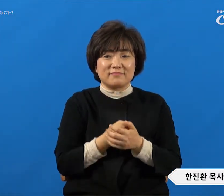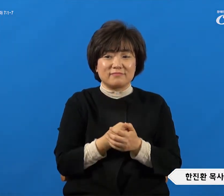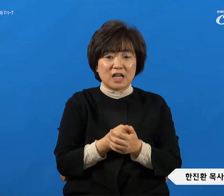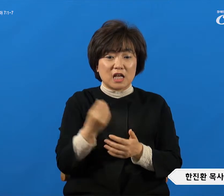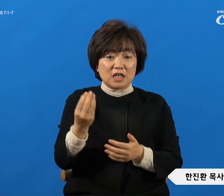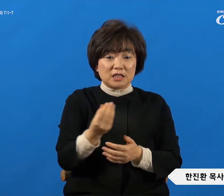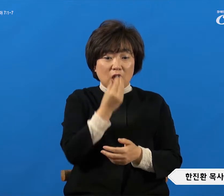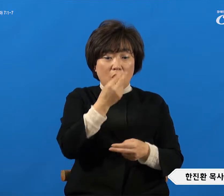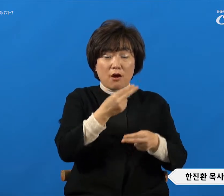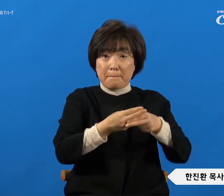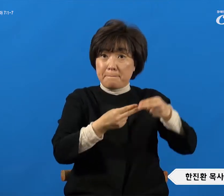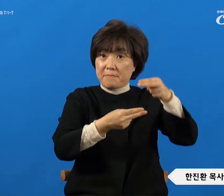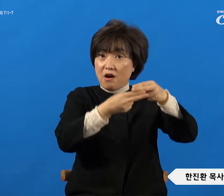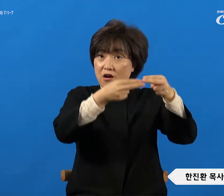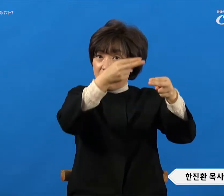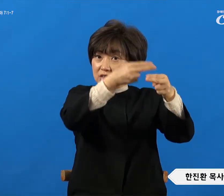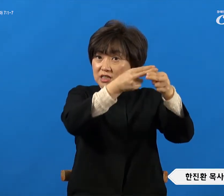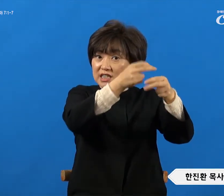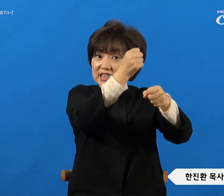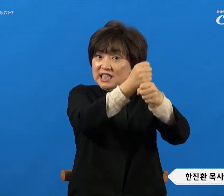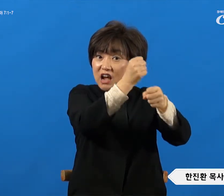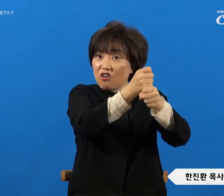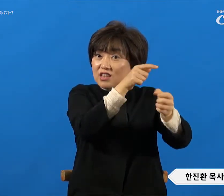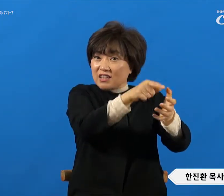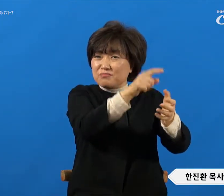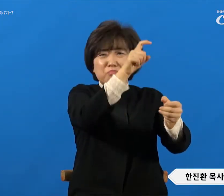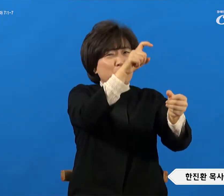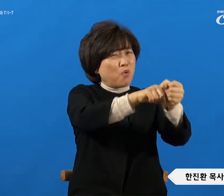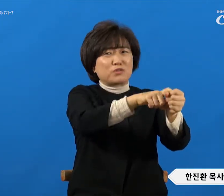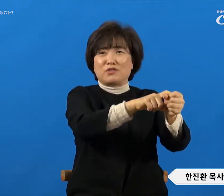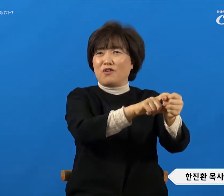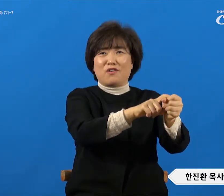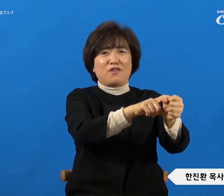성벽을 재건하는 것이 그의 최종 목표가 아니었습니다.